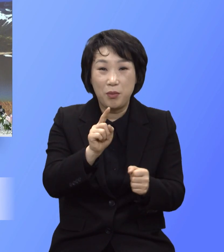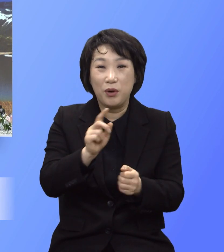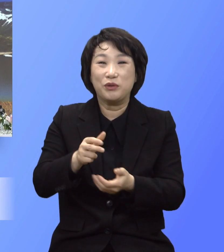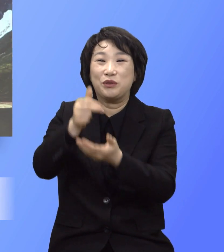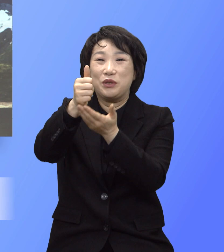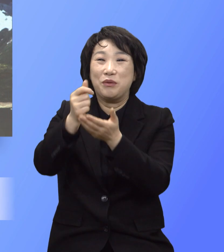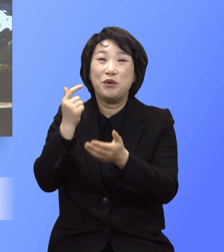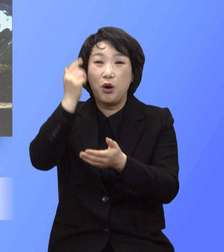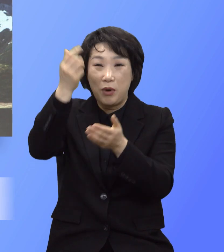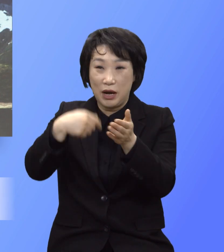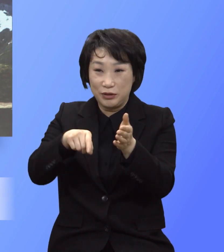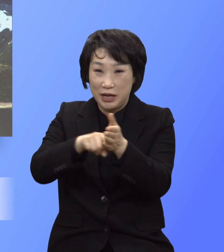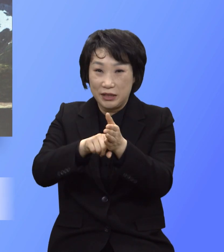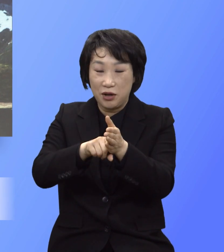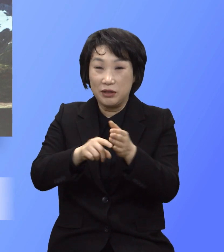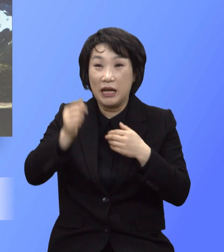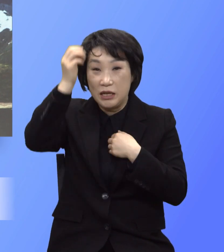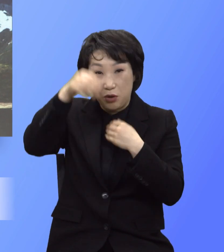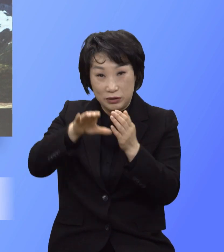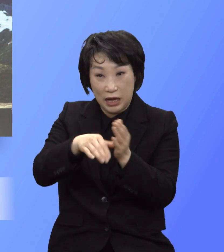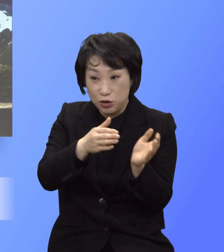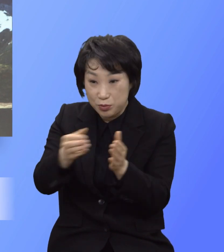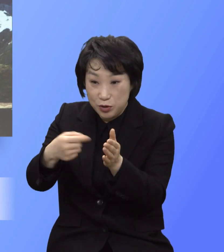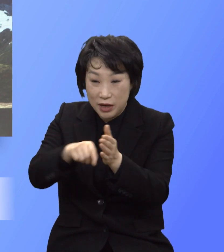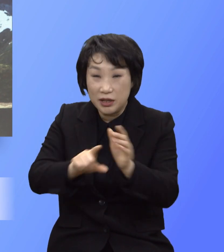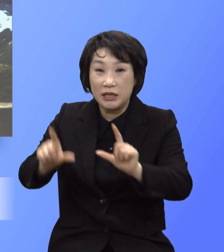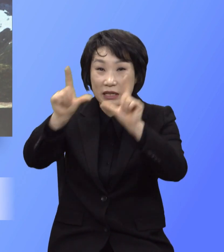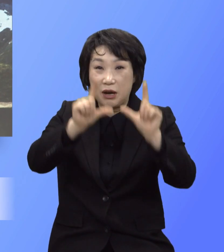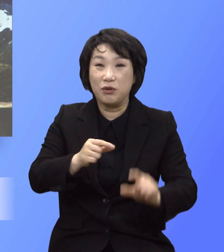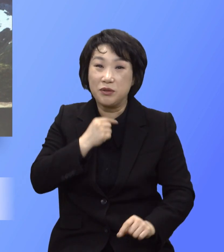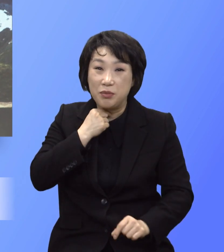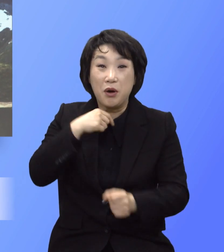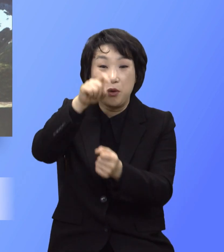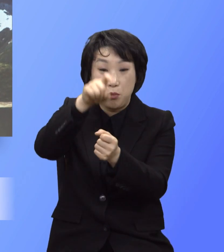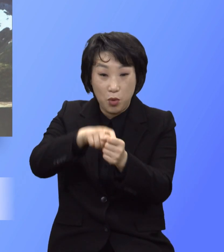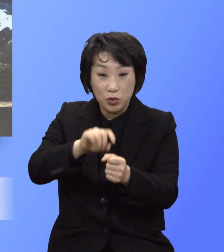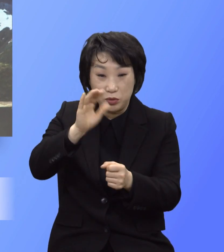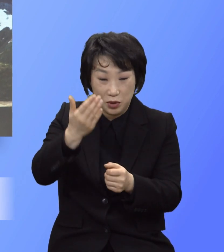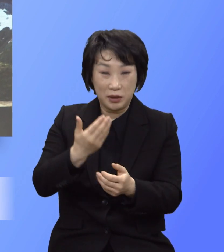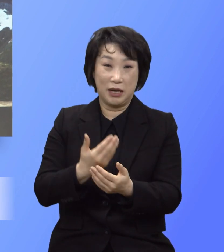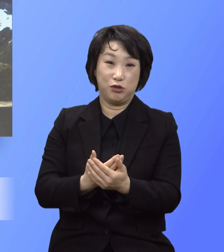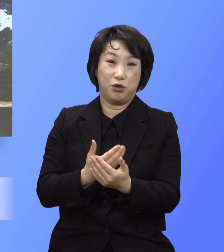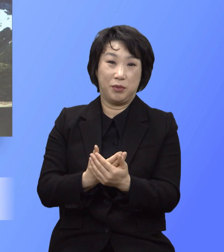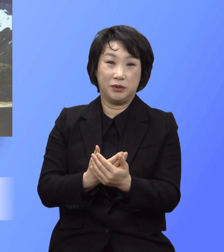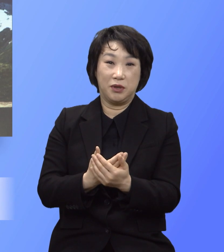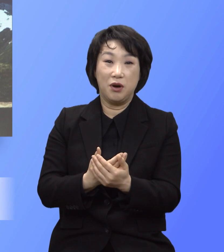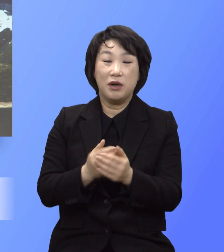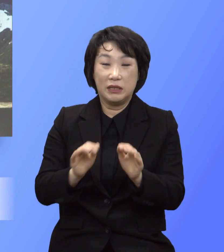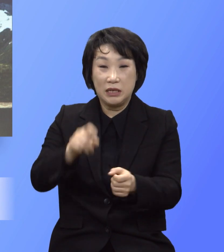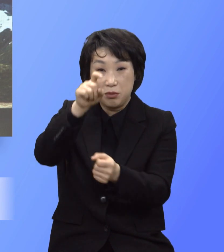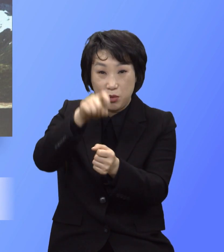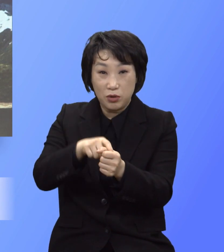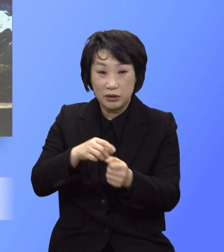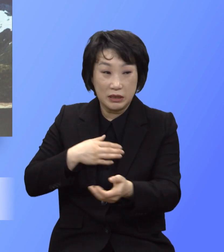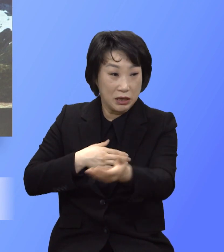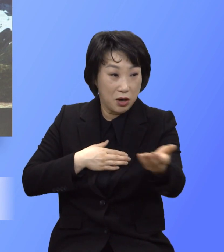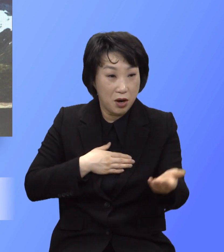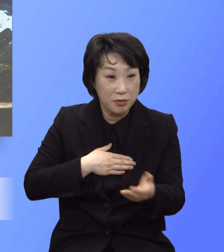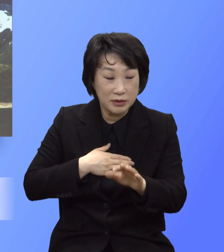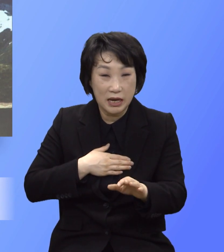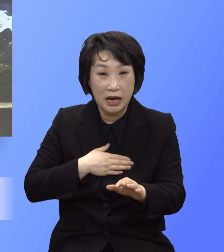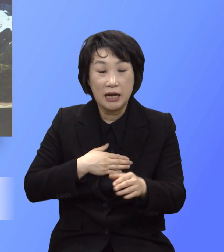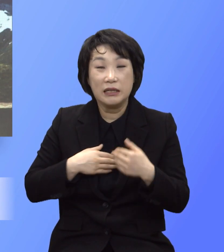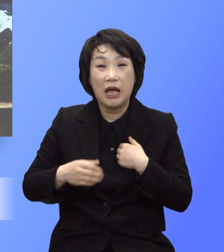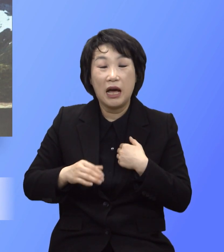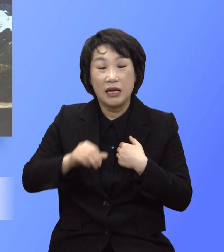영광을 위해서 내 영혼의 때를 위해 살려고 하는 목적이 돼야 합니다. 그 목적이 여러분들에게 살아야